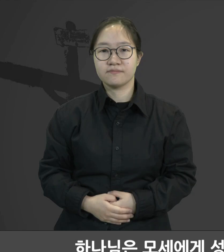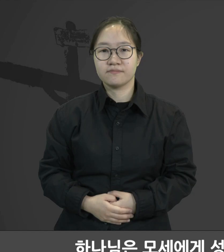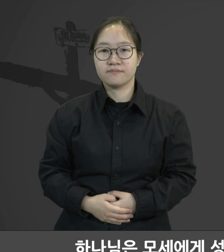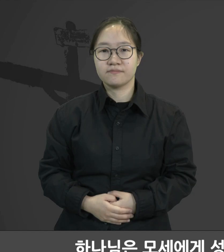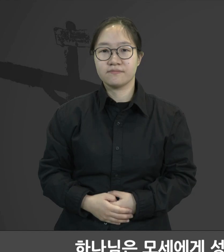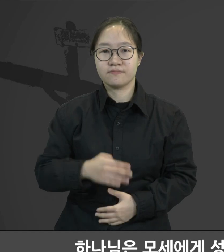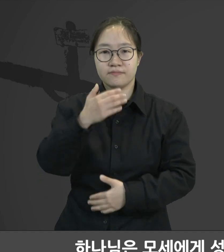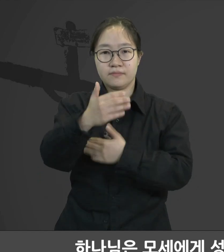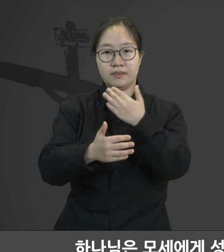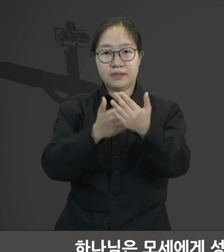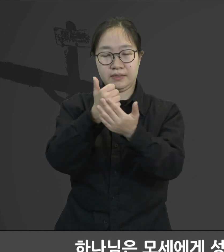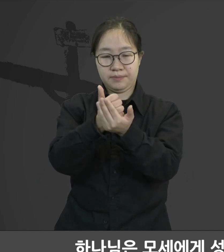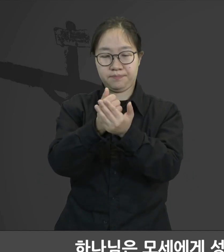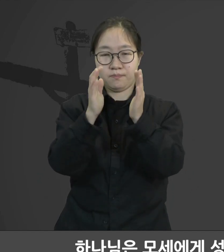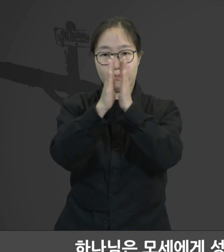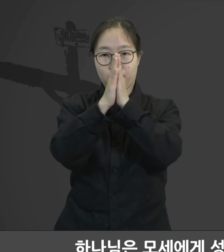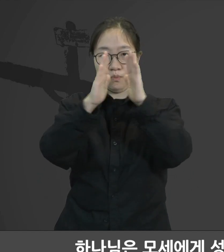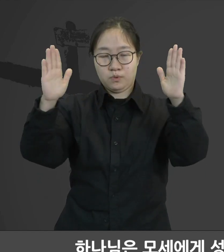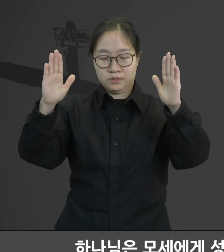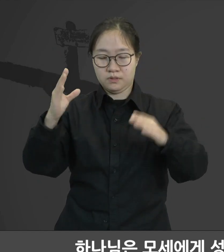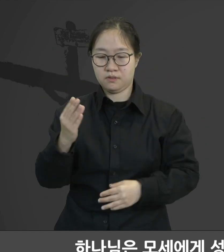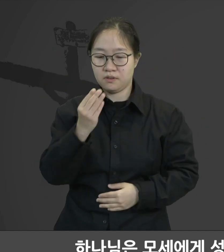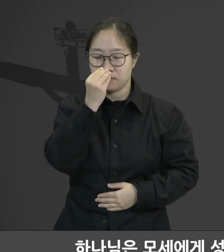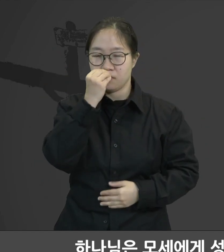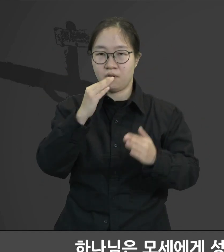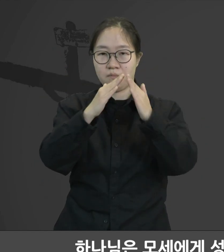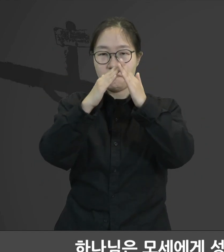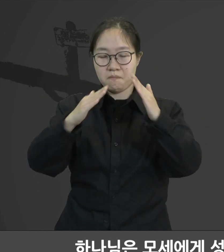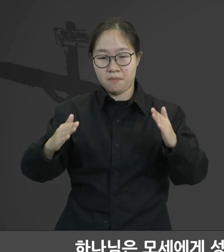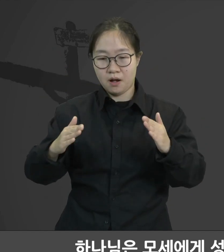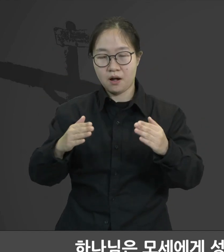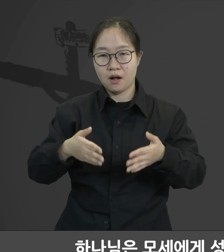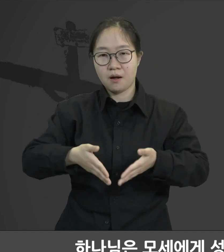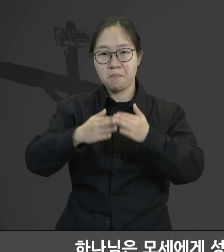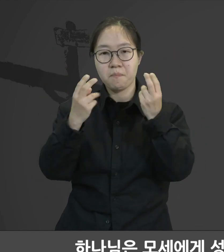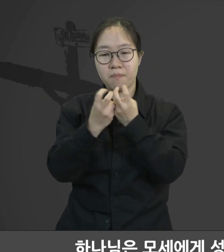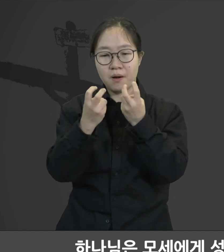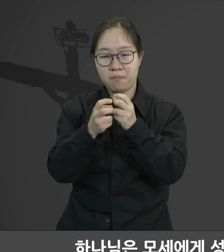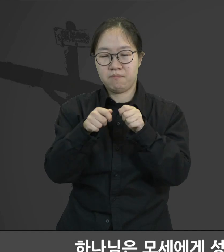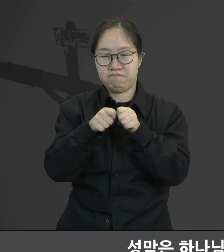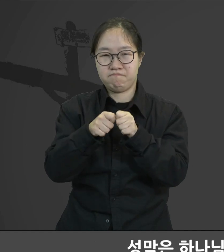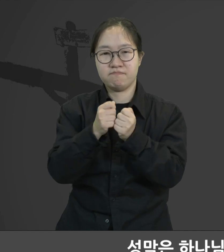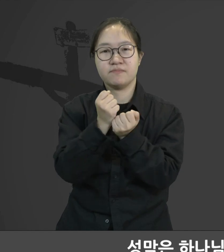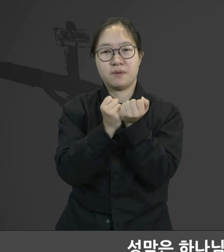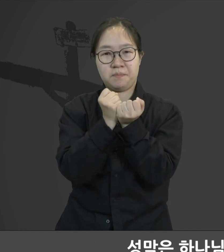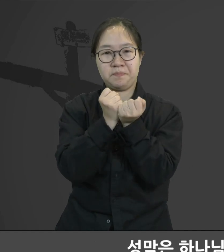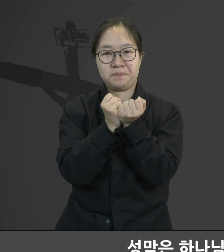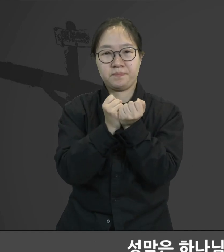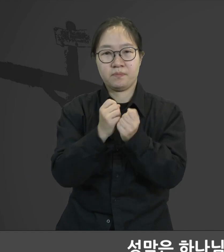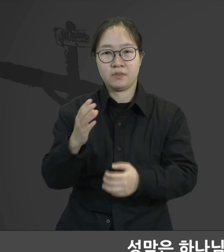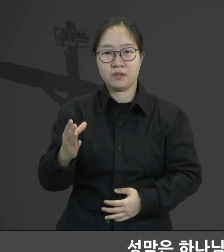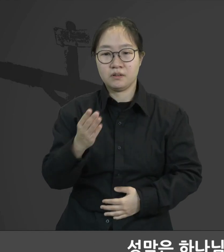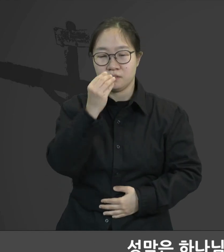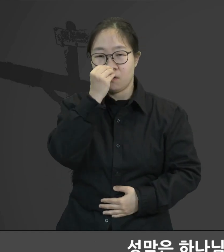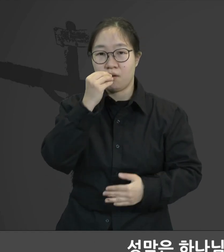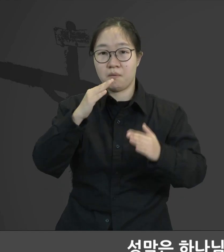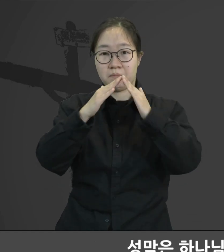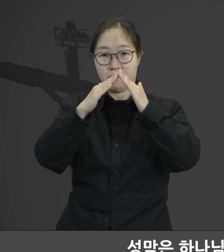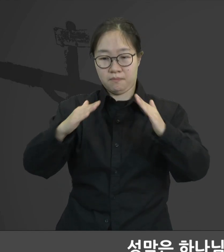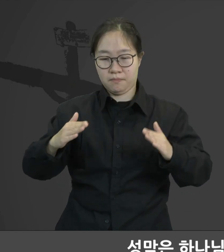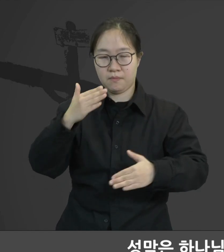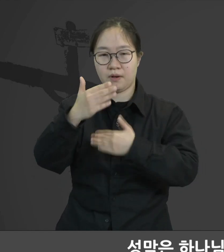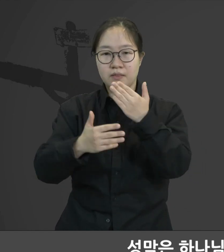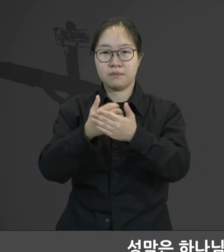하나님은 모세에게 성막을 어떻게 지어야 하는지 자세히 알려주십니다. 성막은 하나님이